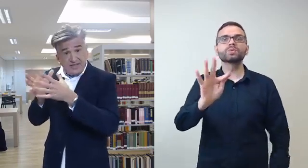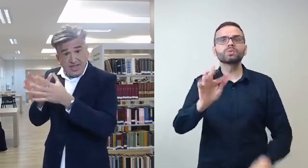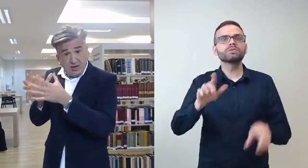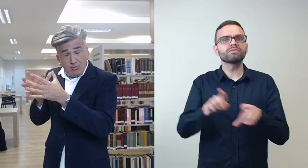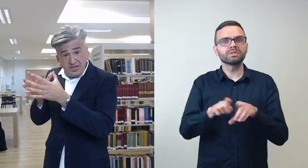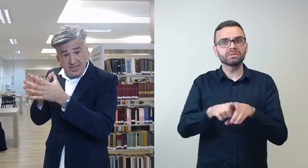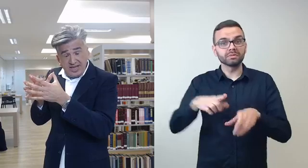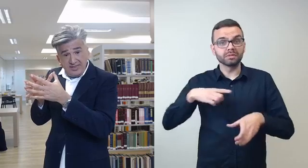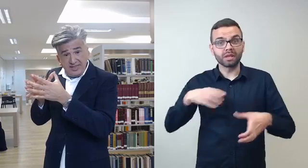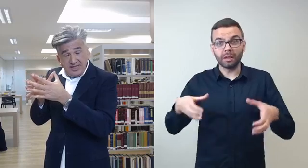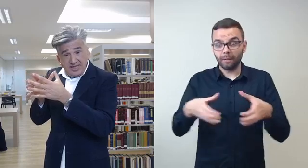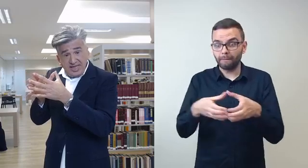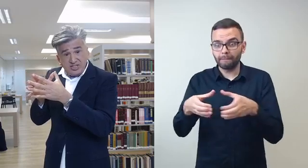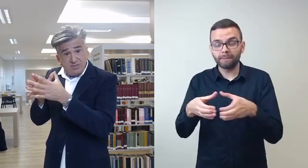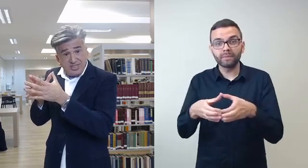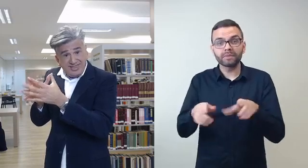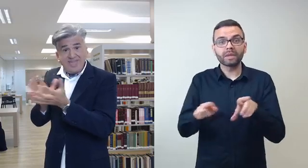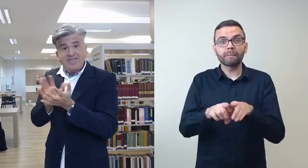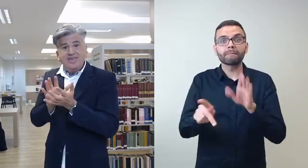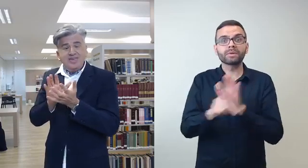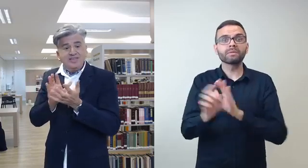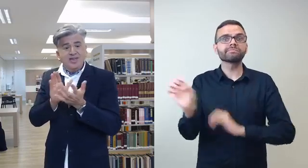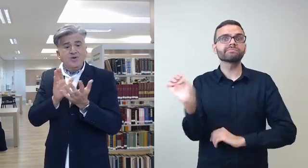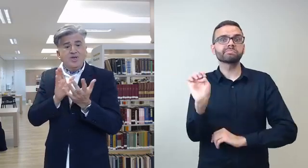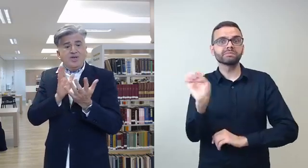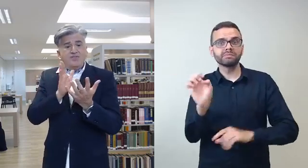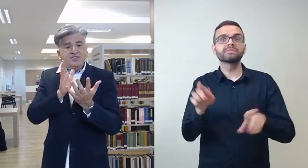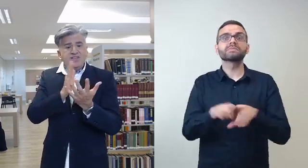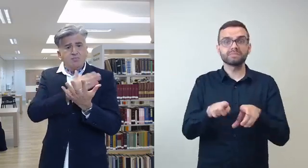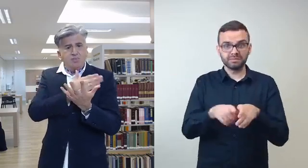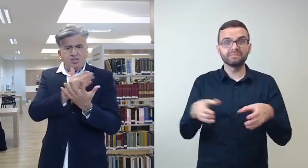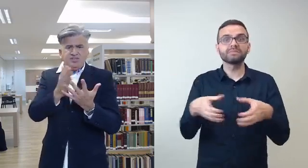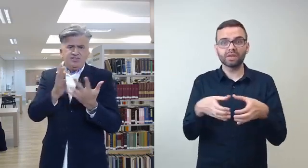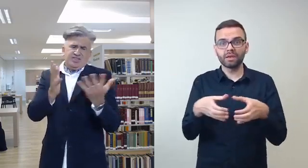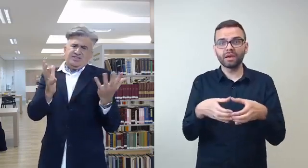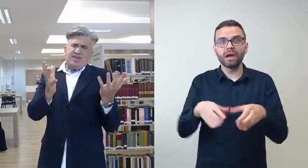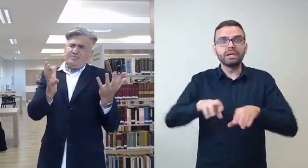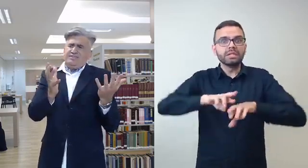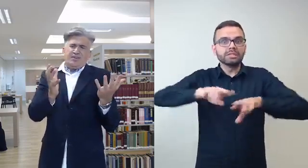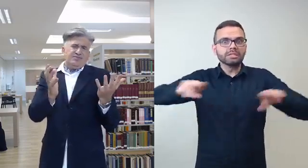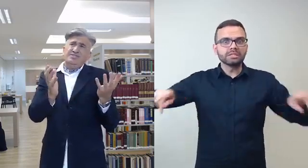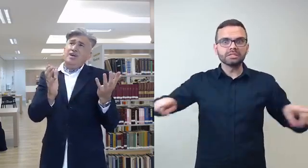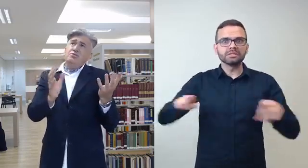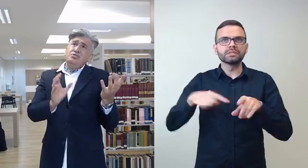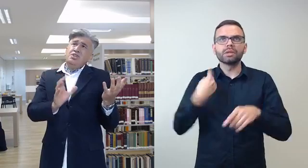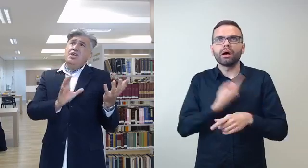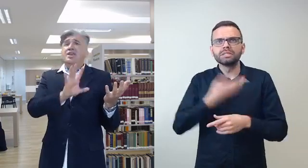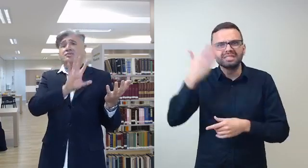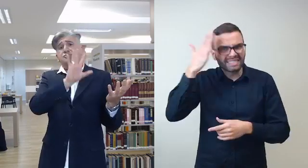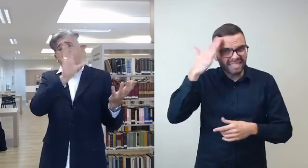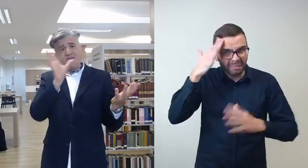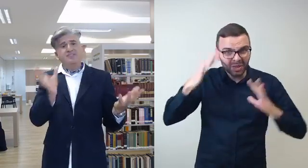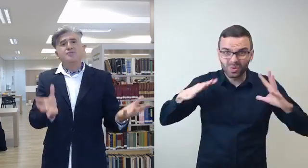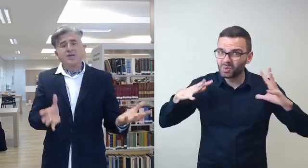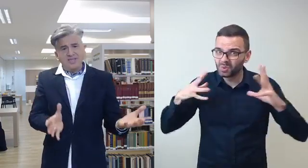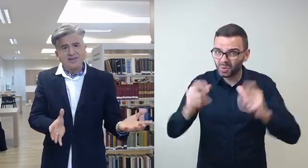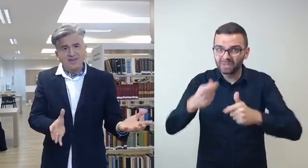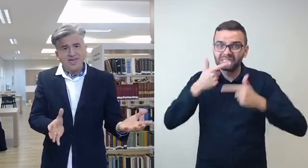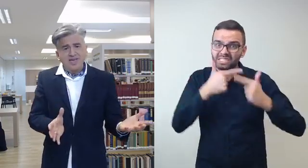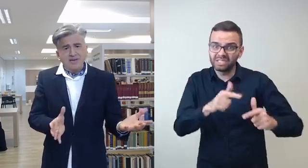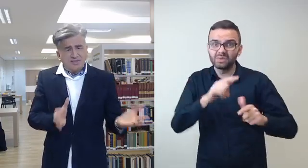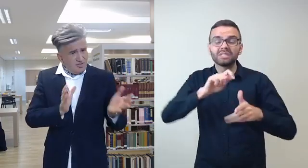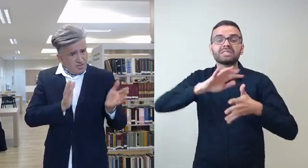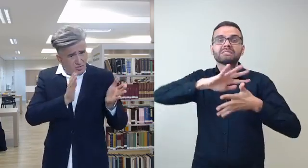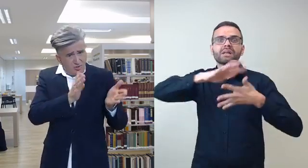sinais da comunidade LGBT. Então, você não pode dizer que sabe. A gente sabe o genérico do Brasil aí,